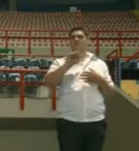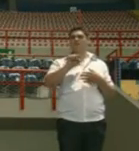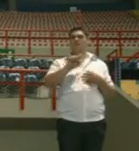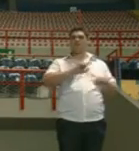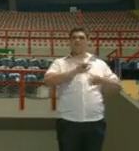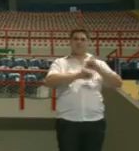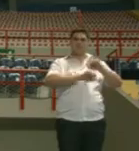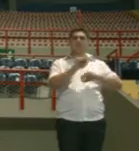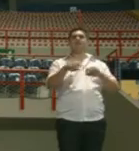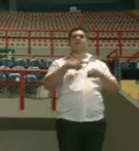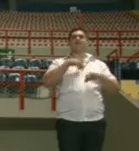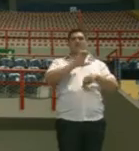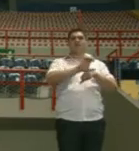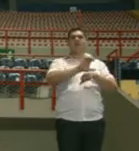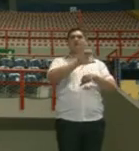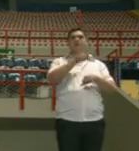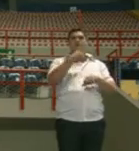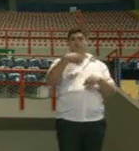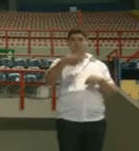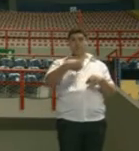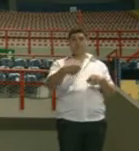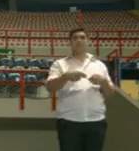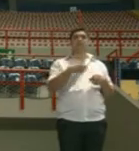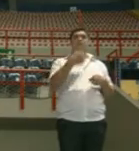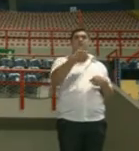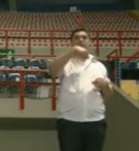ditadura do Estado Novo, de